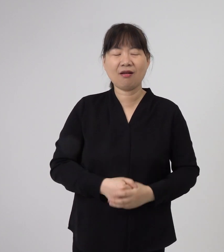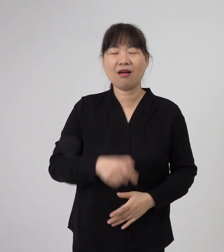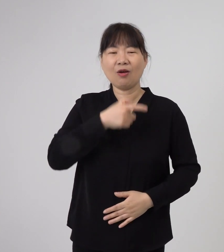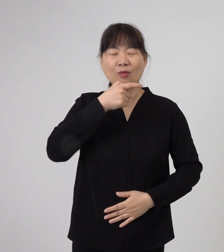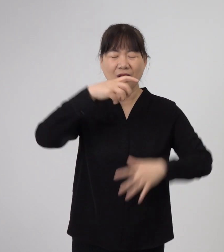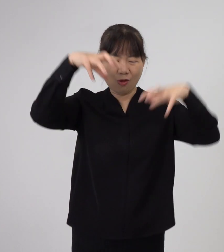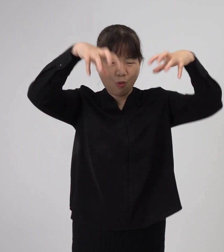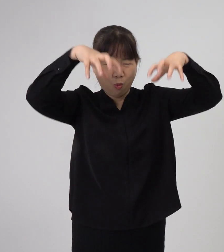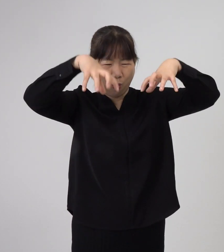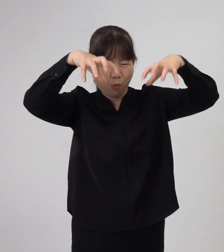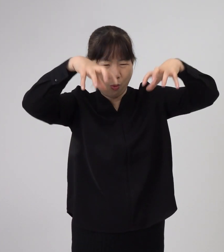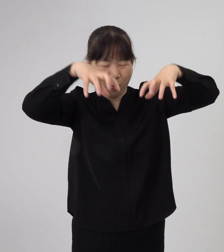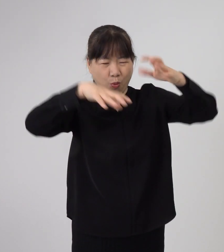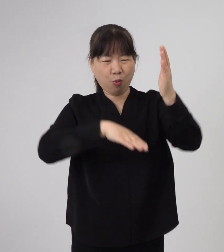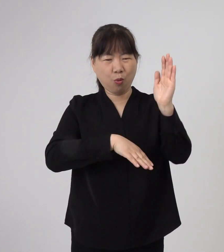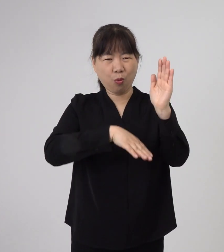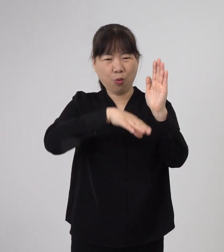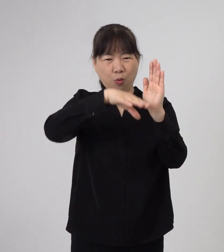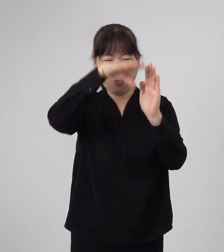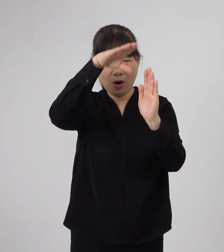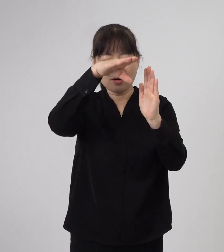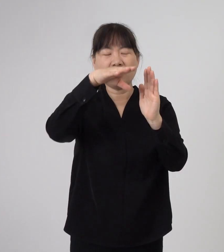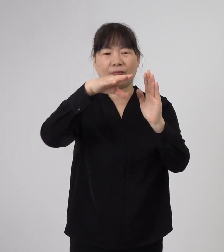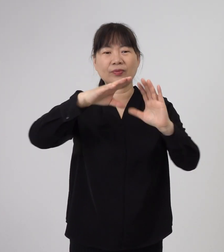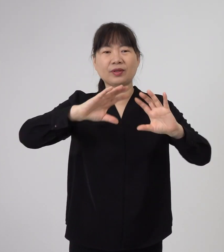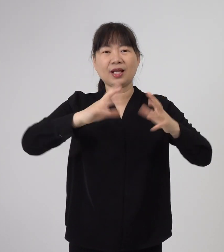세상을 쓸어버리셨어요.